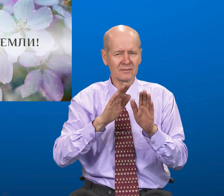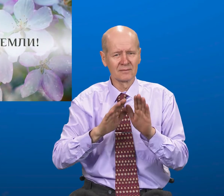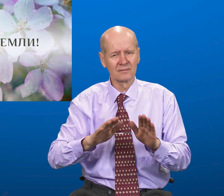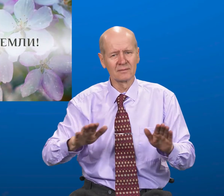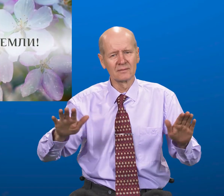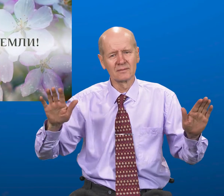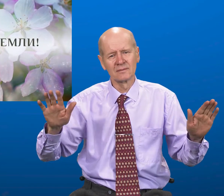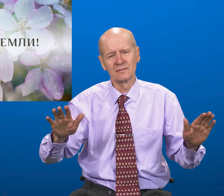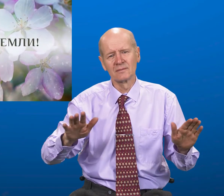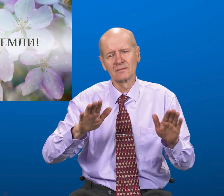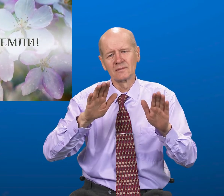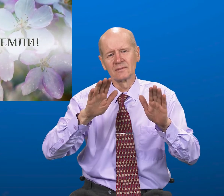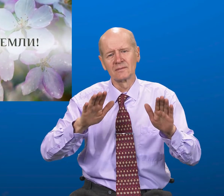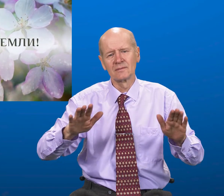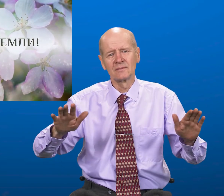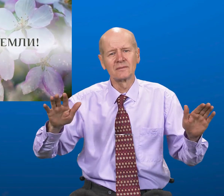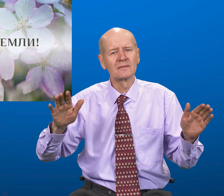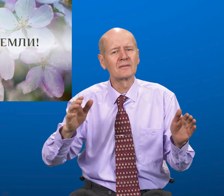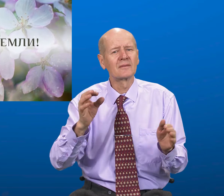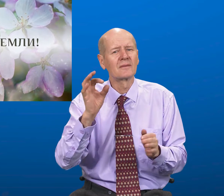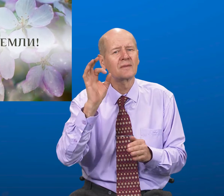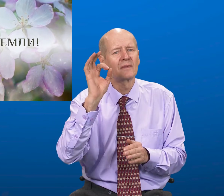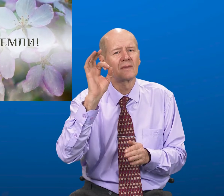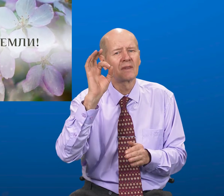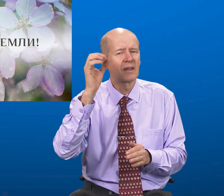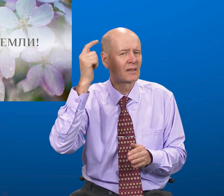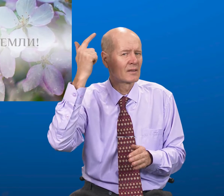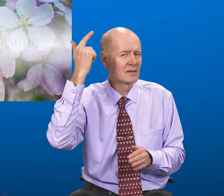Боже неба и земли.